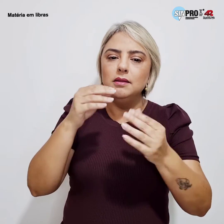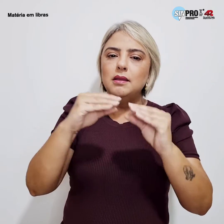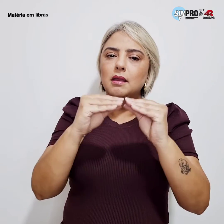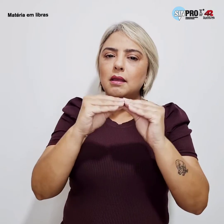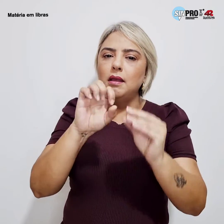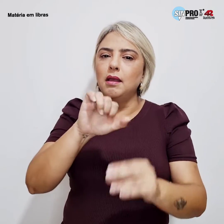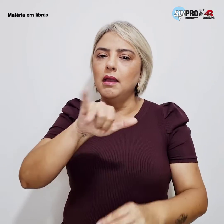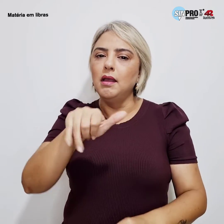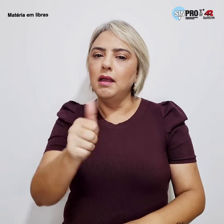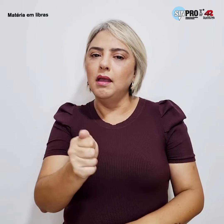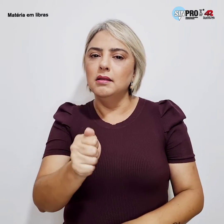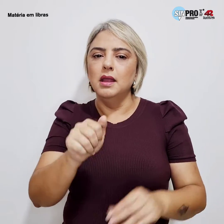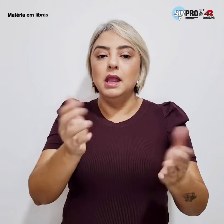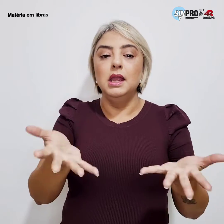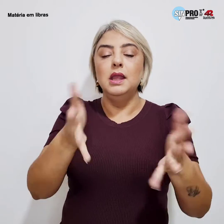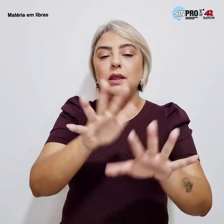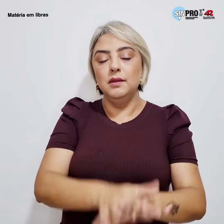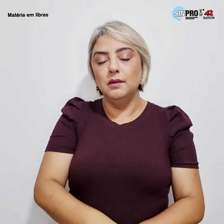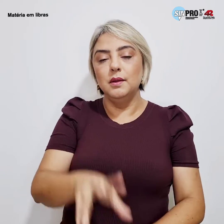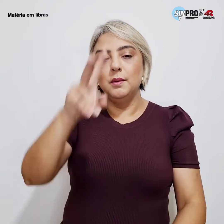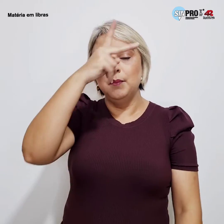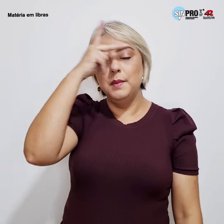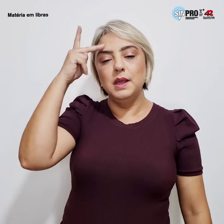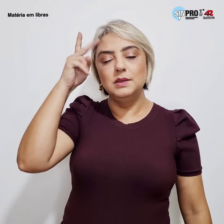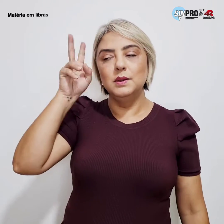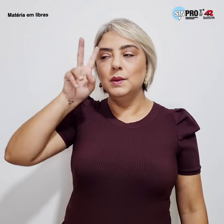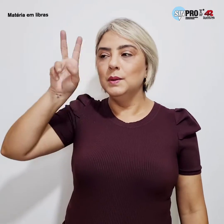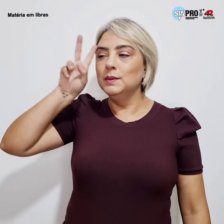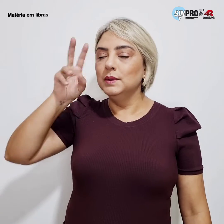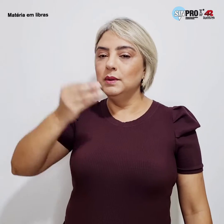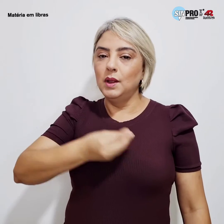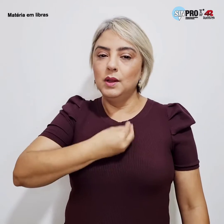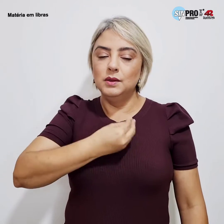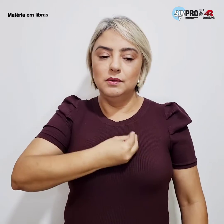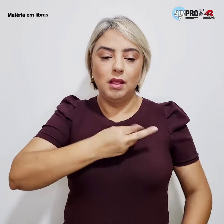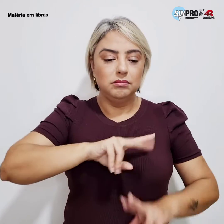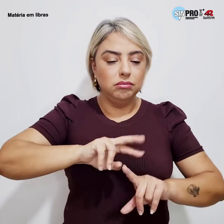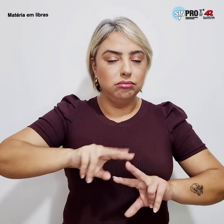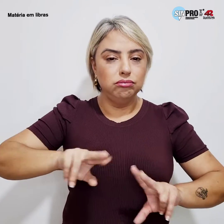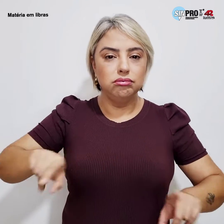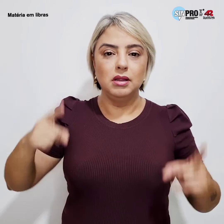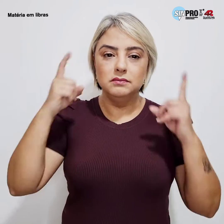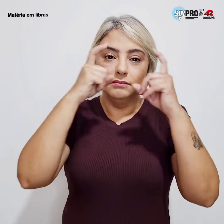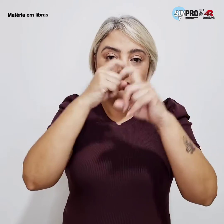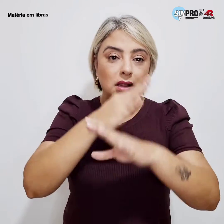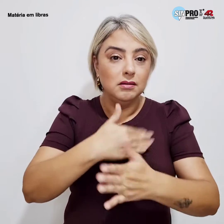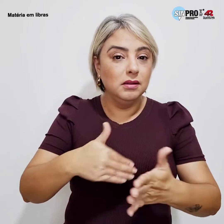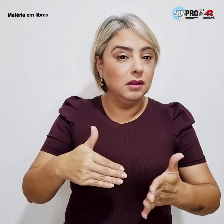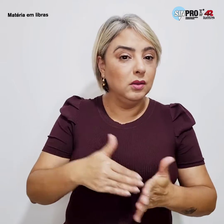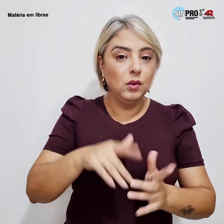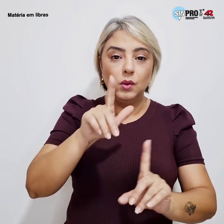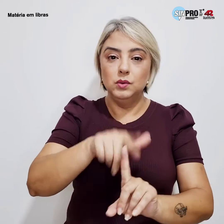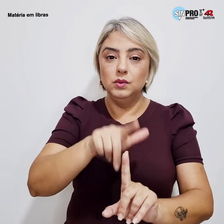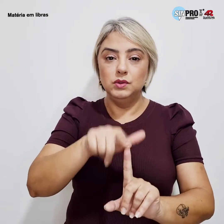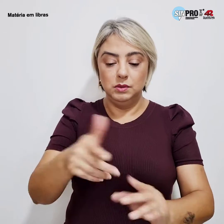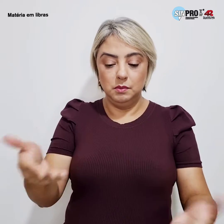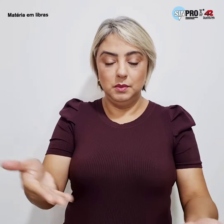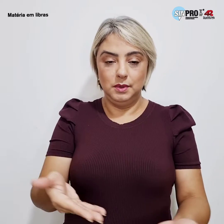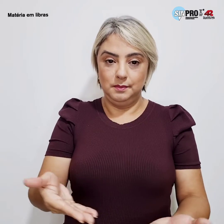inclui pessoas com histórias de vida diversas e dificuldades de toda a ordem no presente.